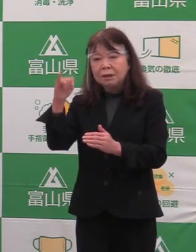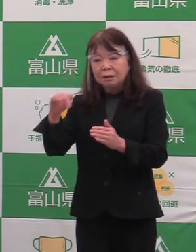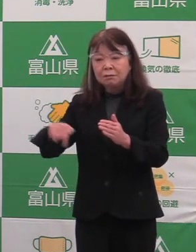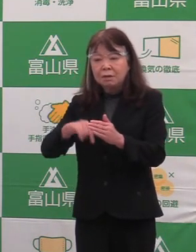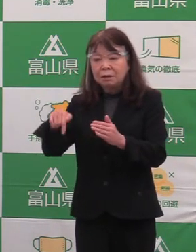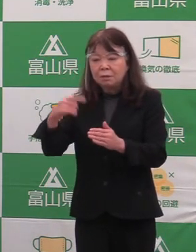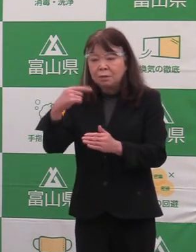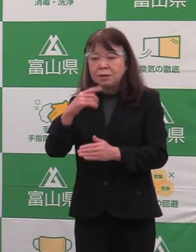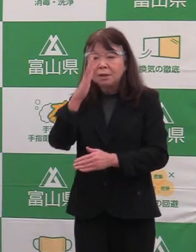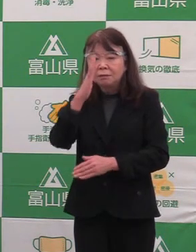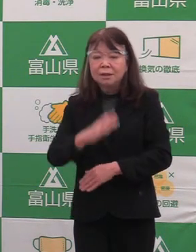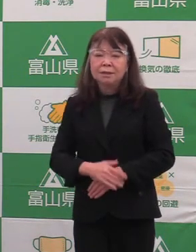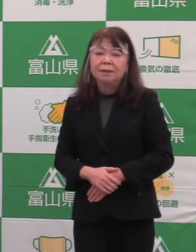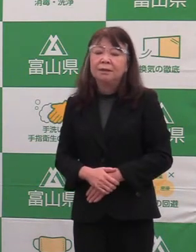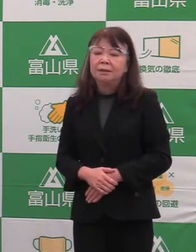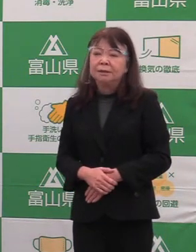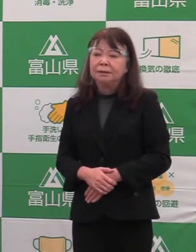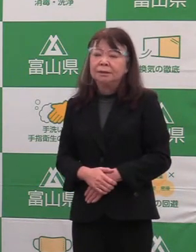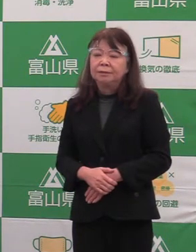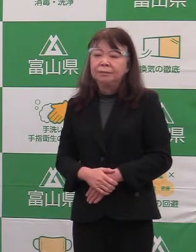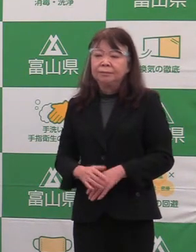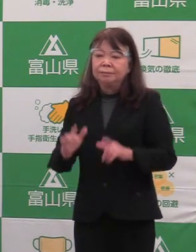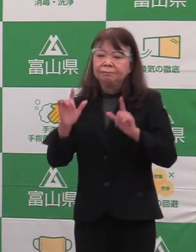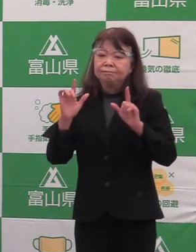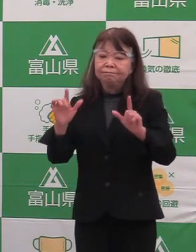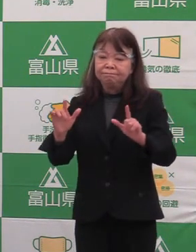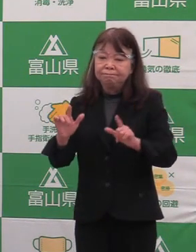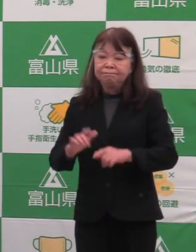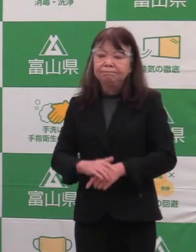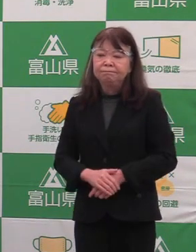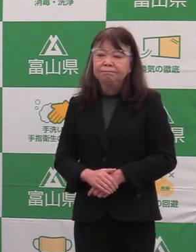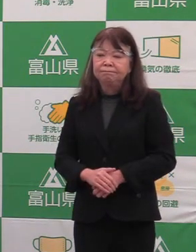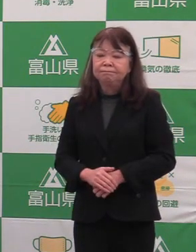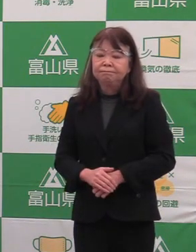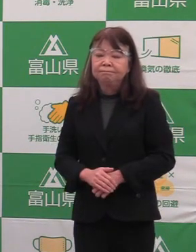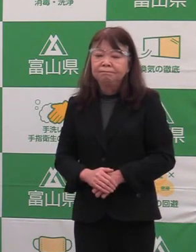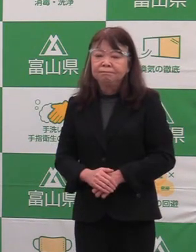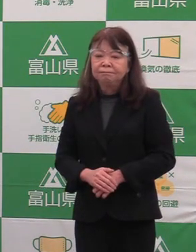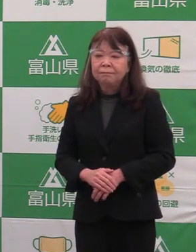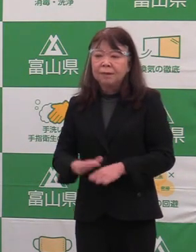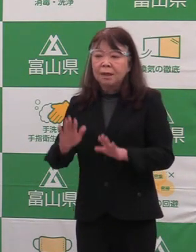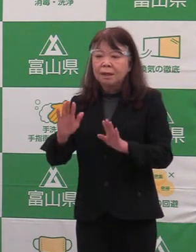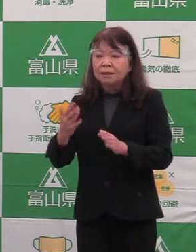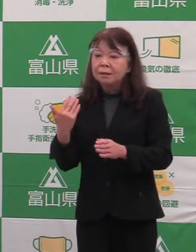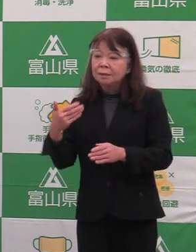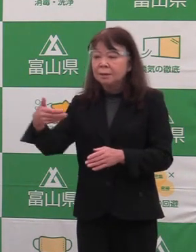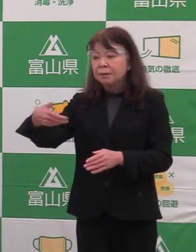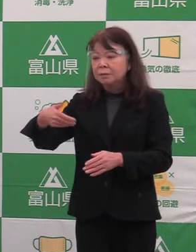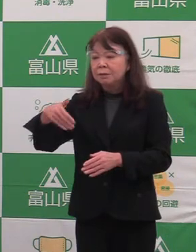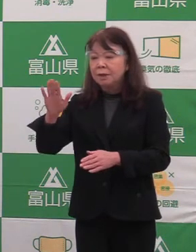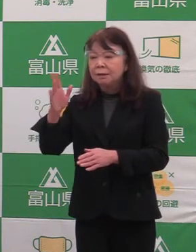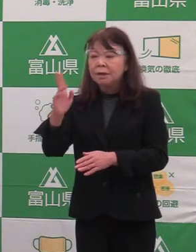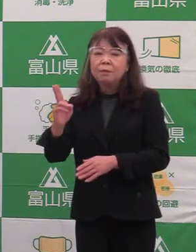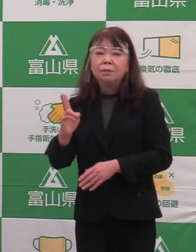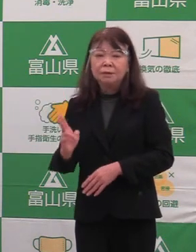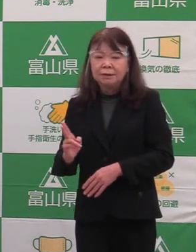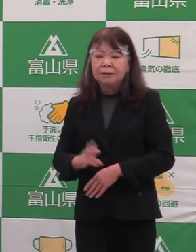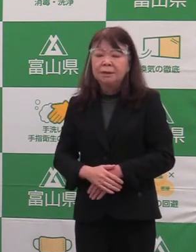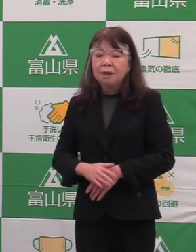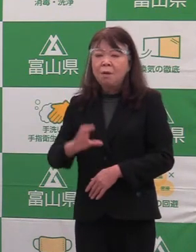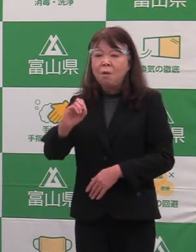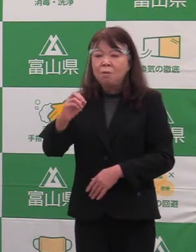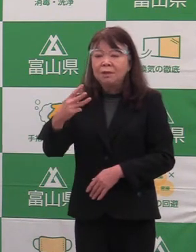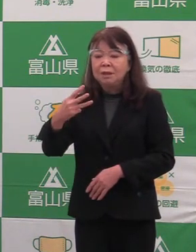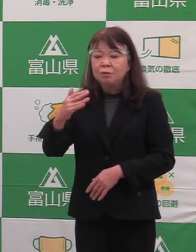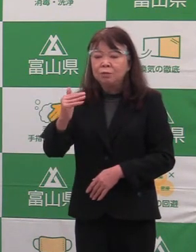ものがありましたでしょうか。 そうですね、やはり、今のご質問にはありましたけども、オミ